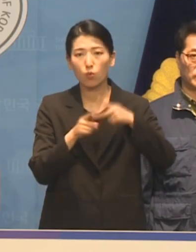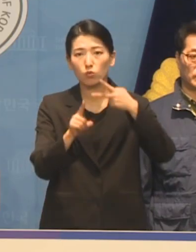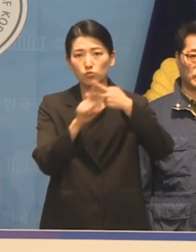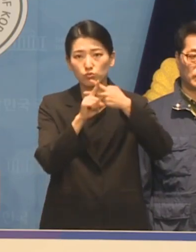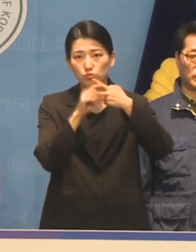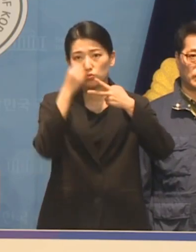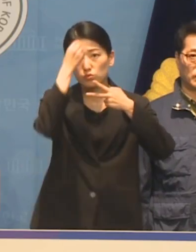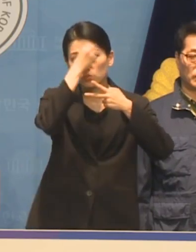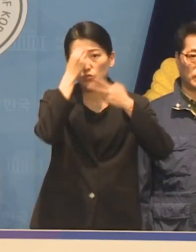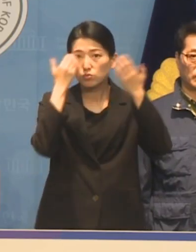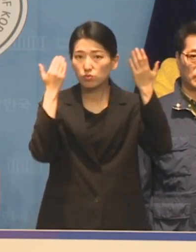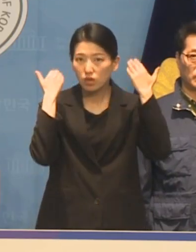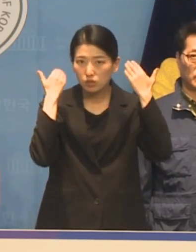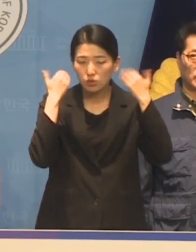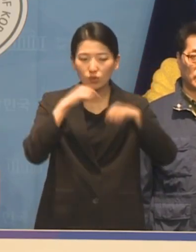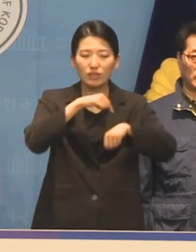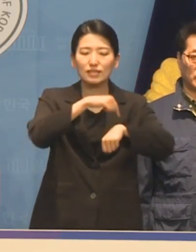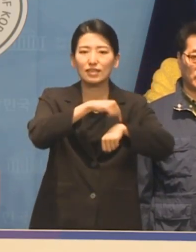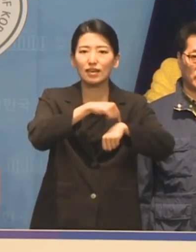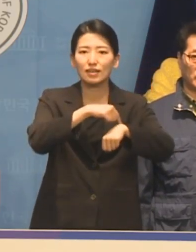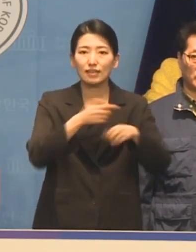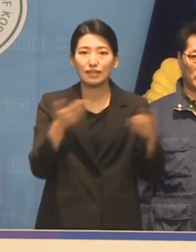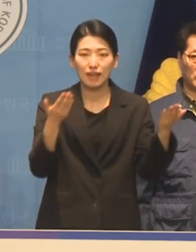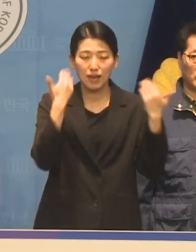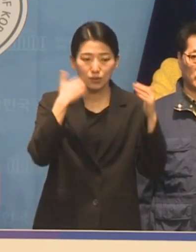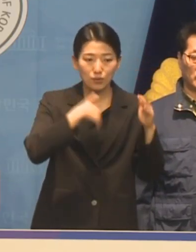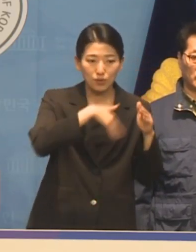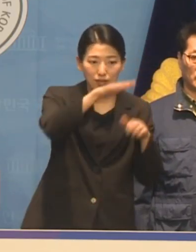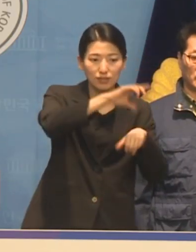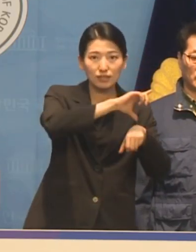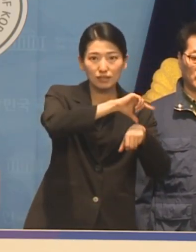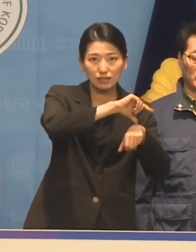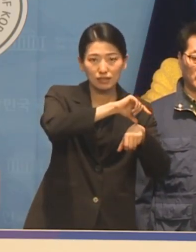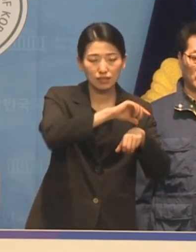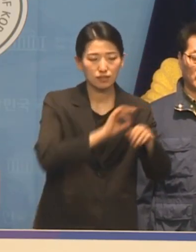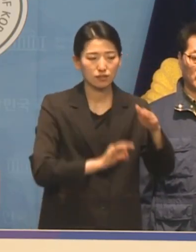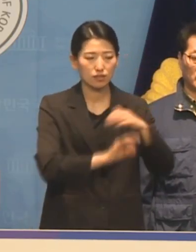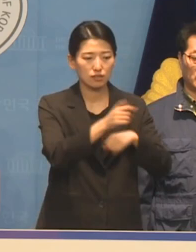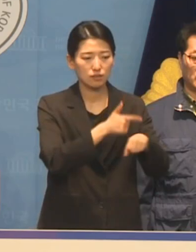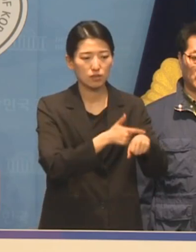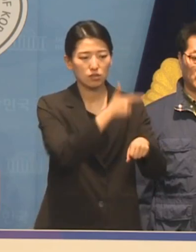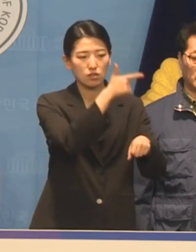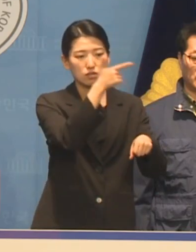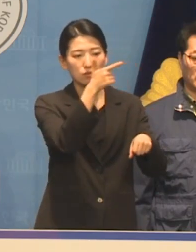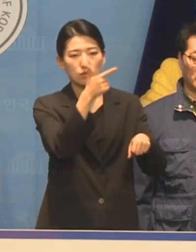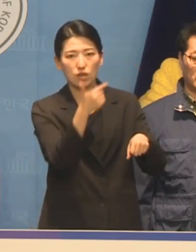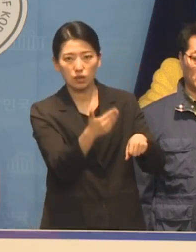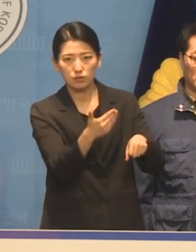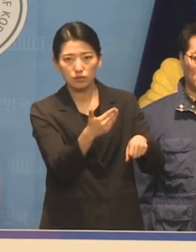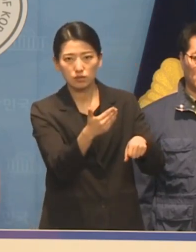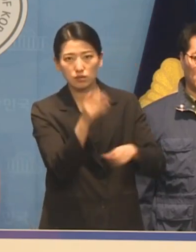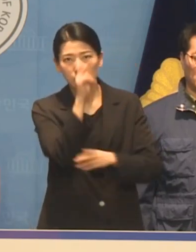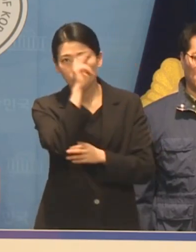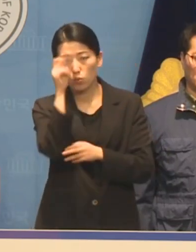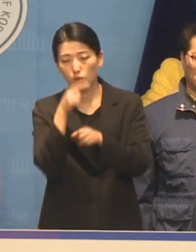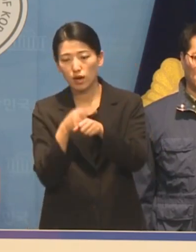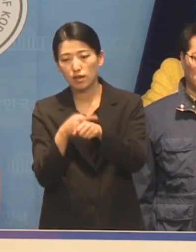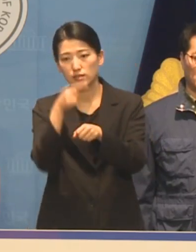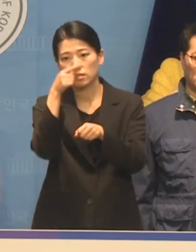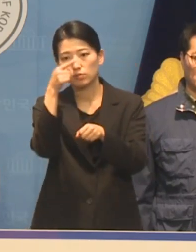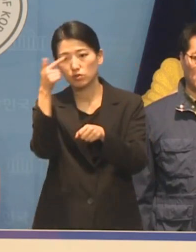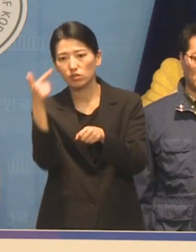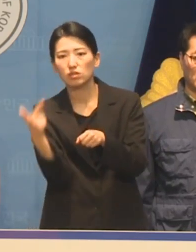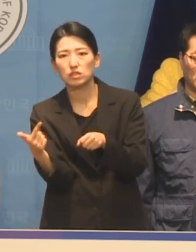고등학교의 등교 시간과 하교 시간인 오전 7시부터 9시 그리고 오후 1시부터